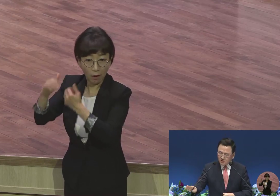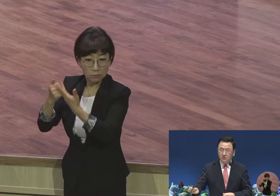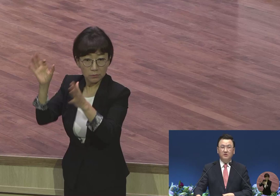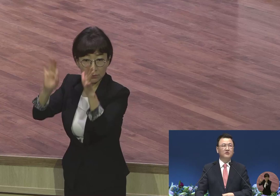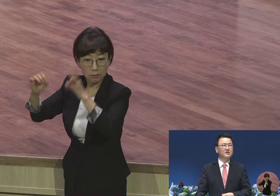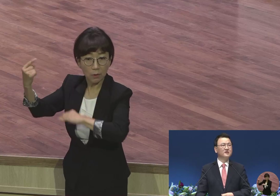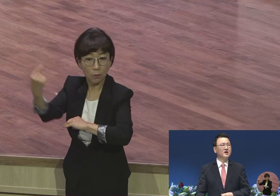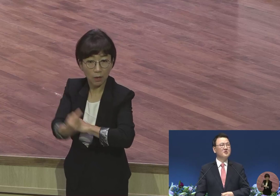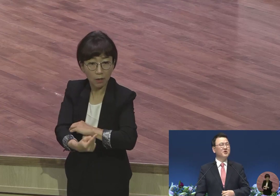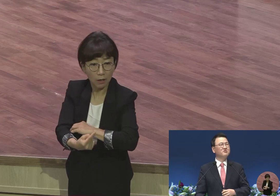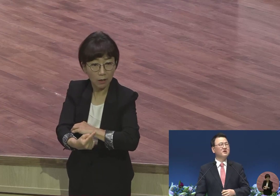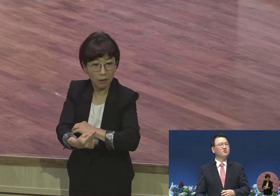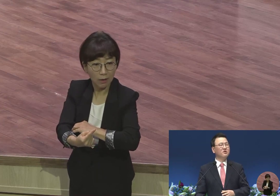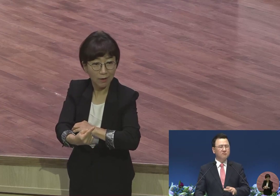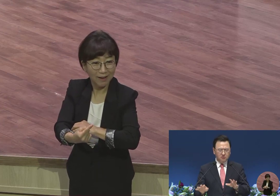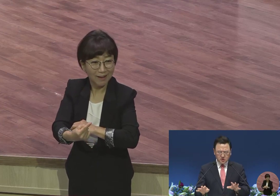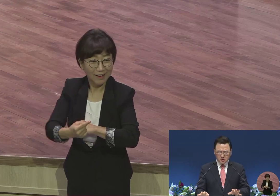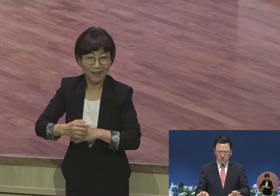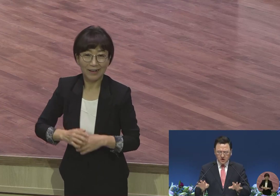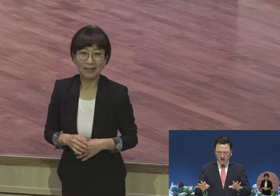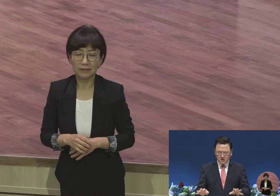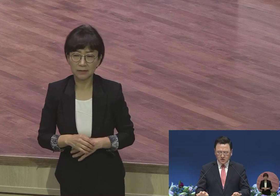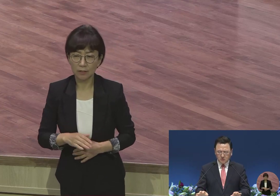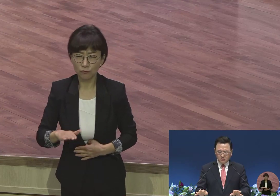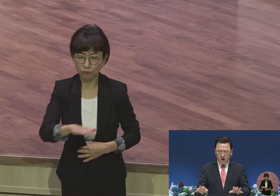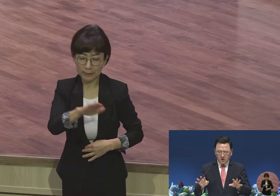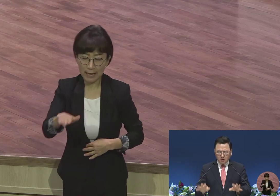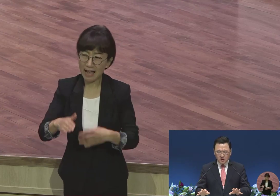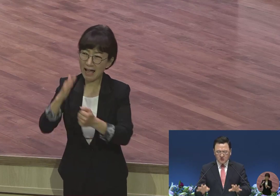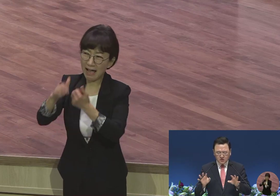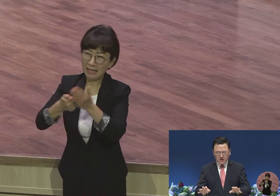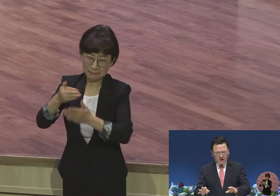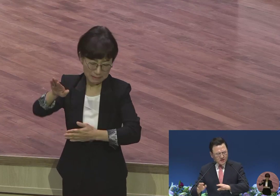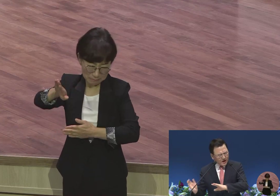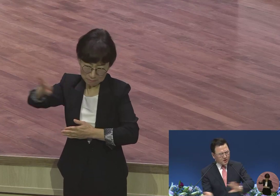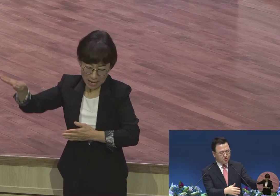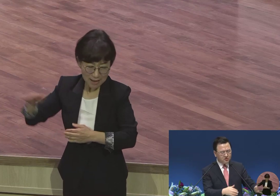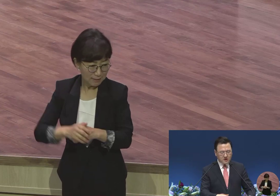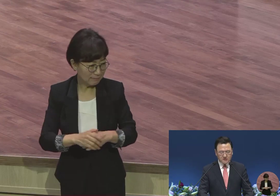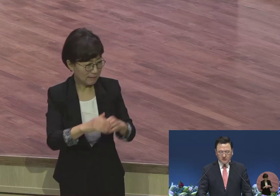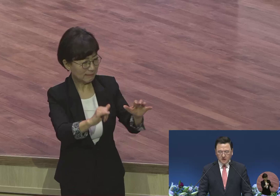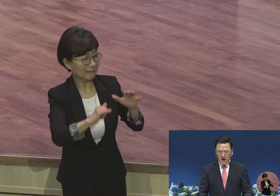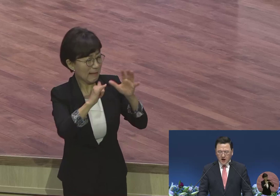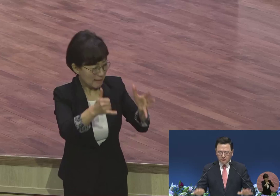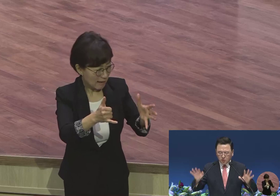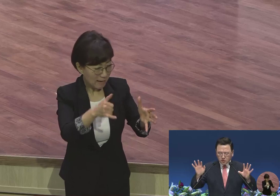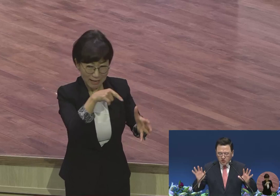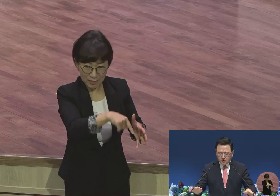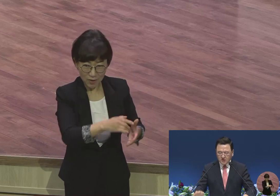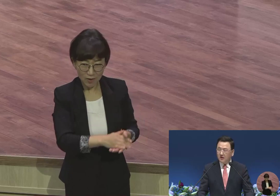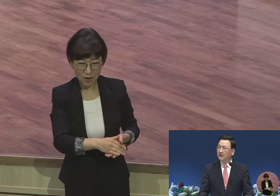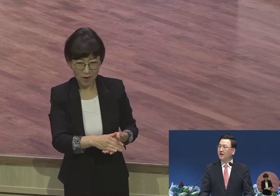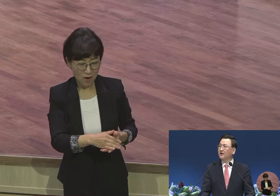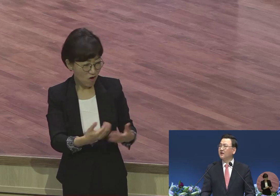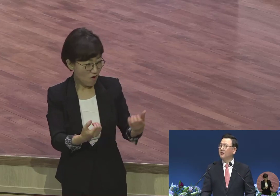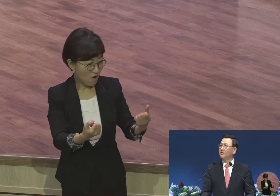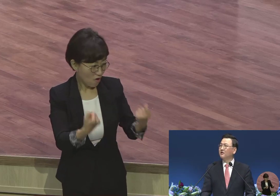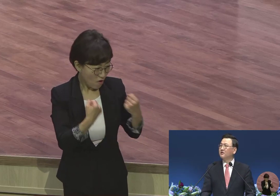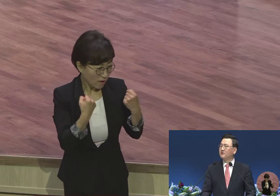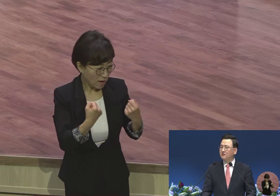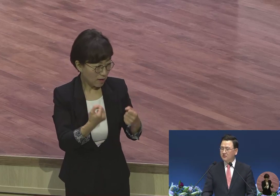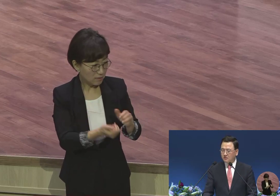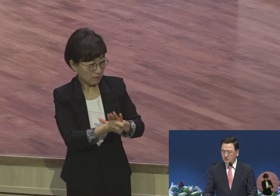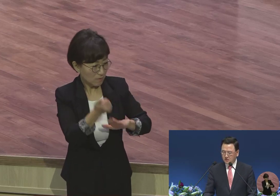무너질 때 찾아오신 거예요. 평생 동안 물질이고 가정이고 건강도 세상에 다 죽고 나서 아무것도 없는 사이에